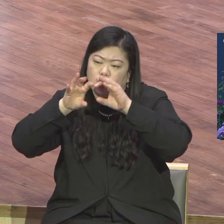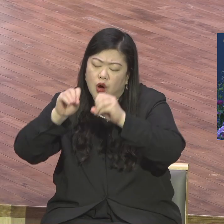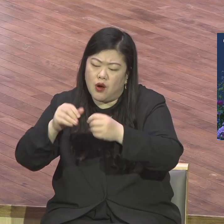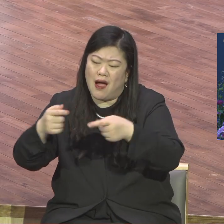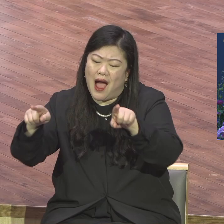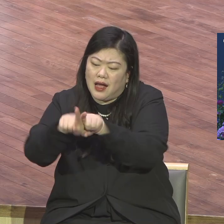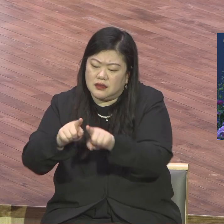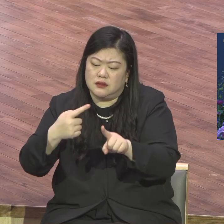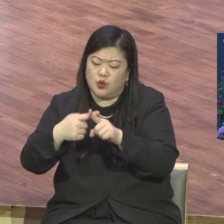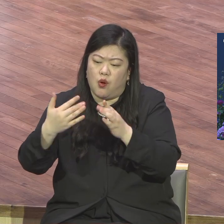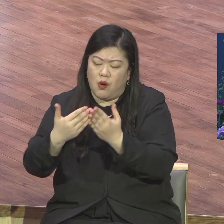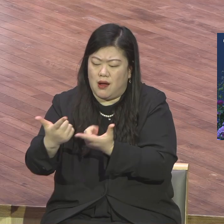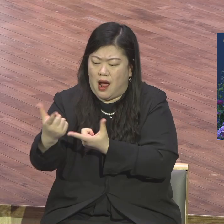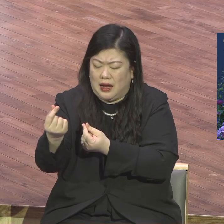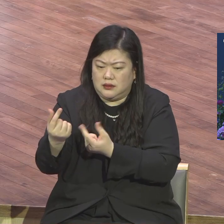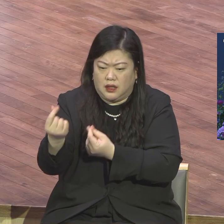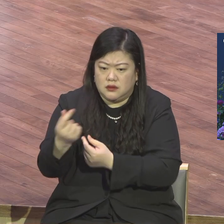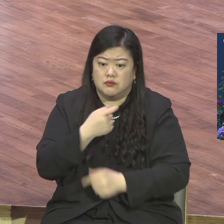얼마나